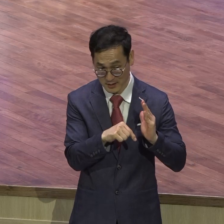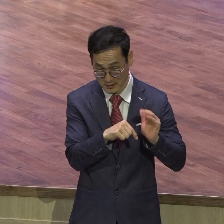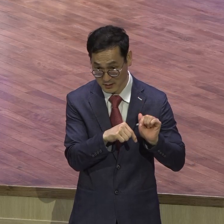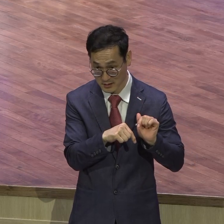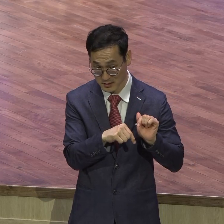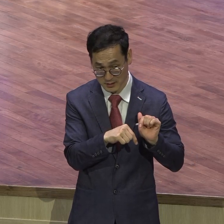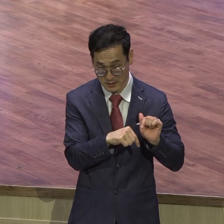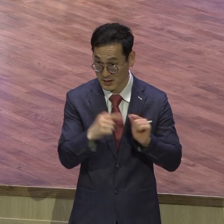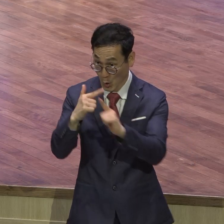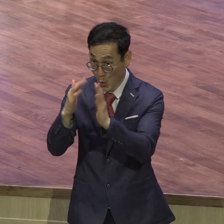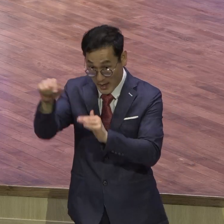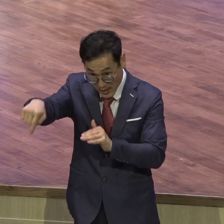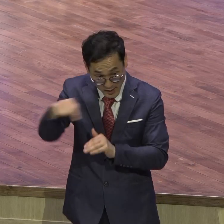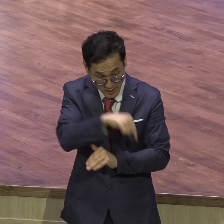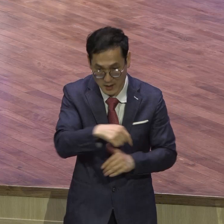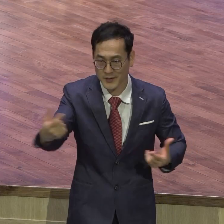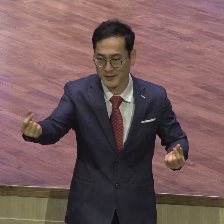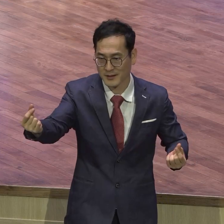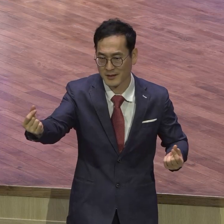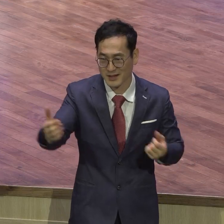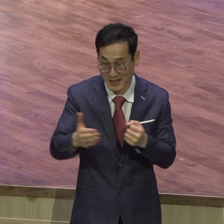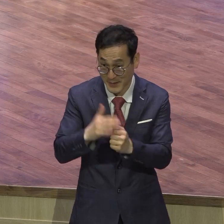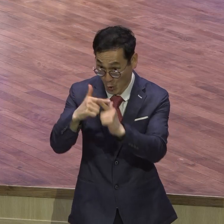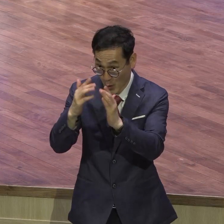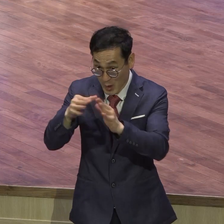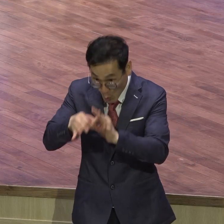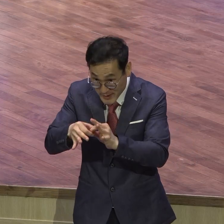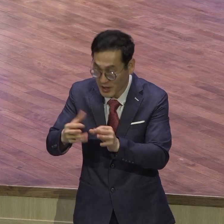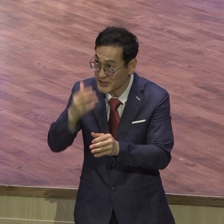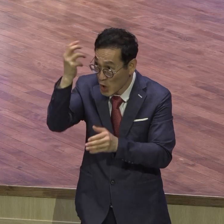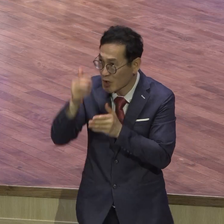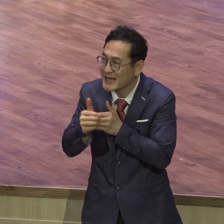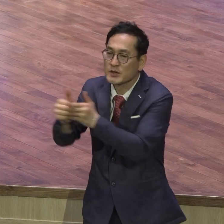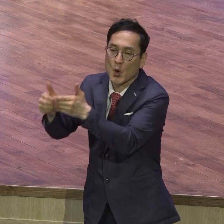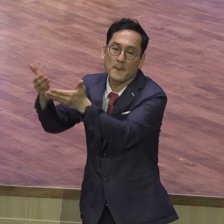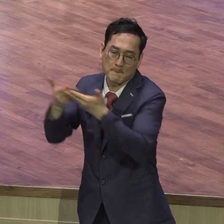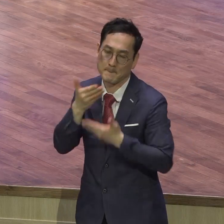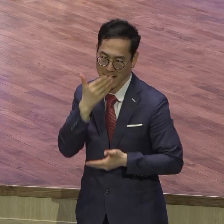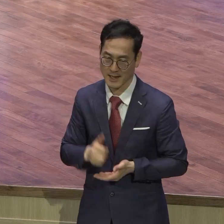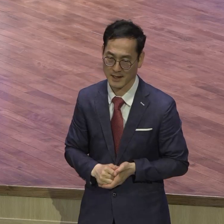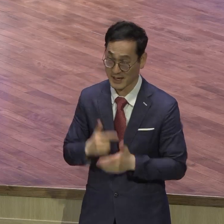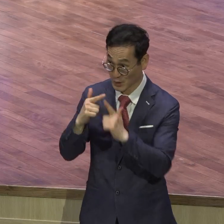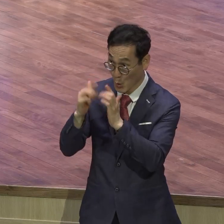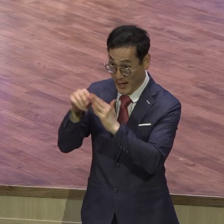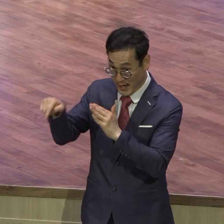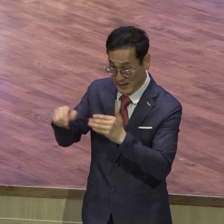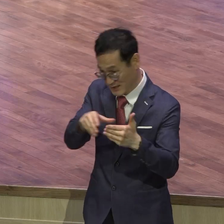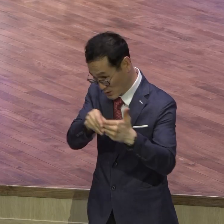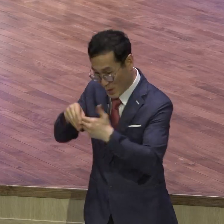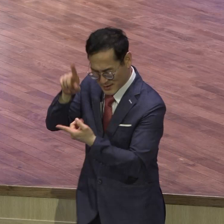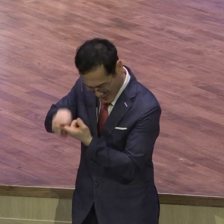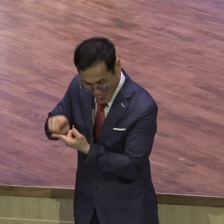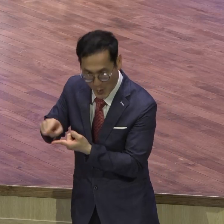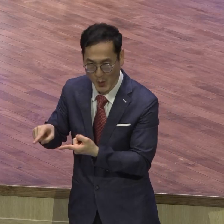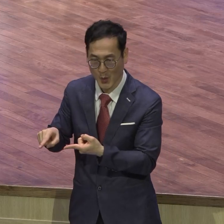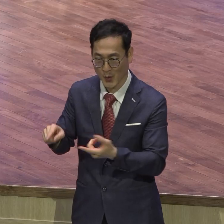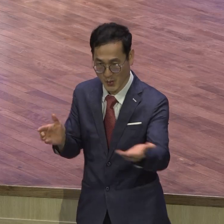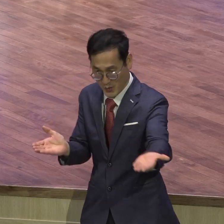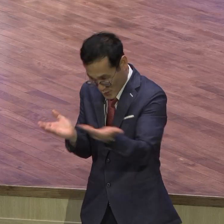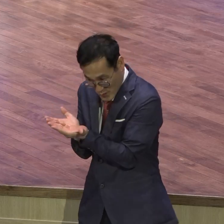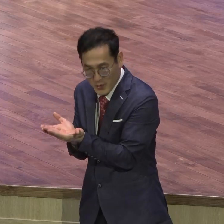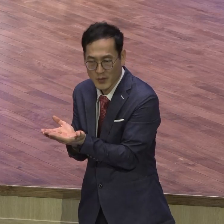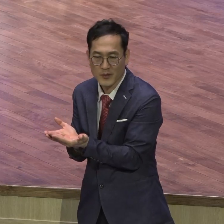성의 인도를 여러분이 받을 수가 있다 그 말이에요 교회의 시간표에 여러분의 시간표를 맞춰야 된다